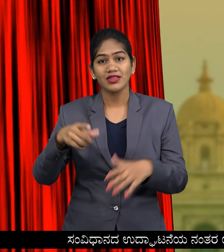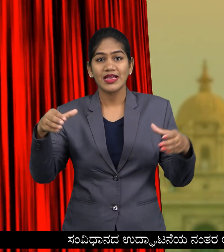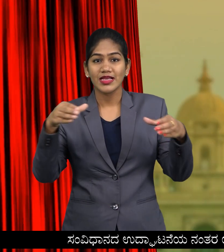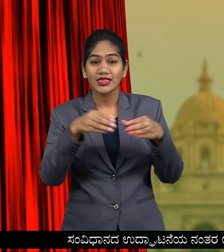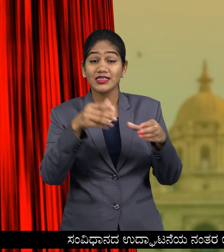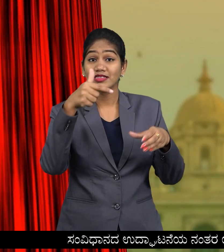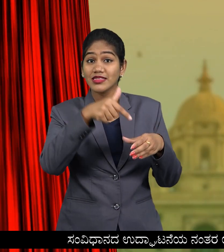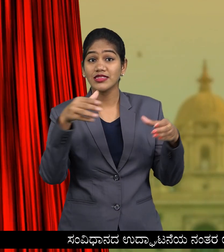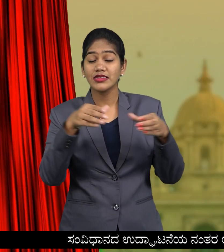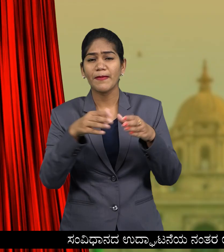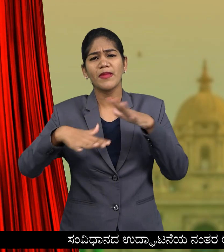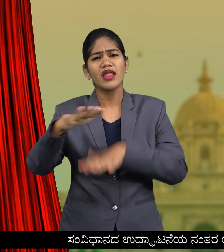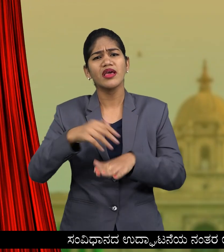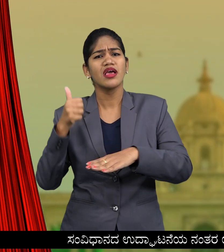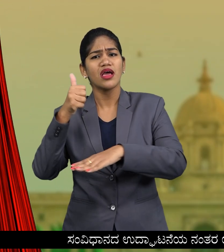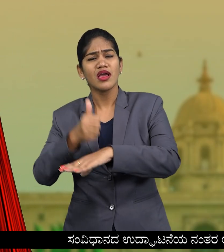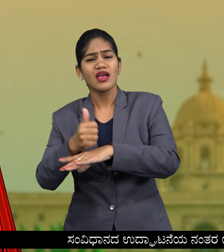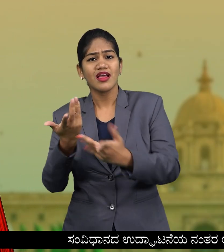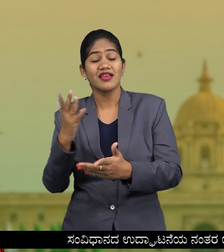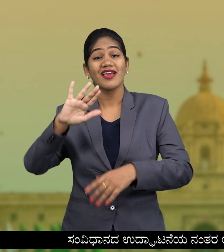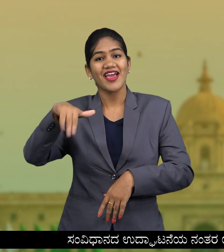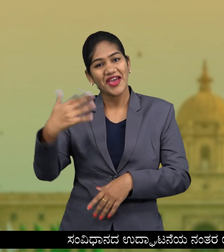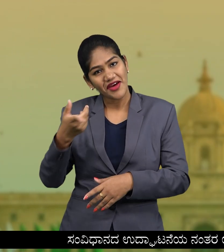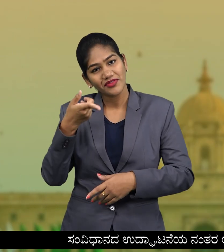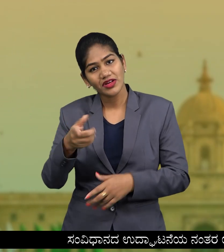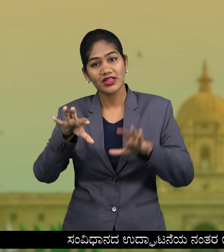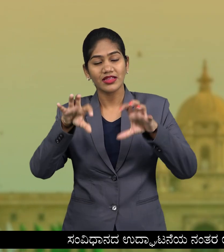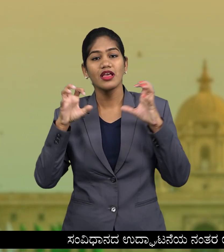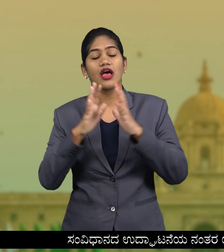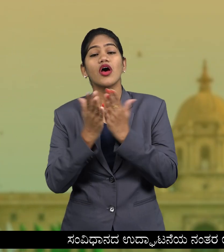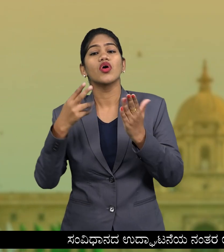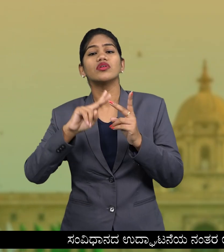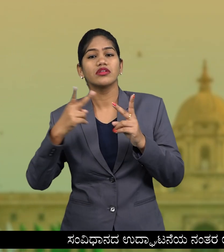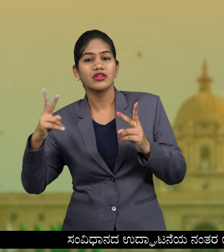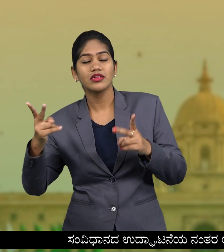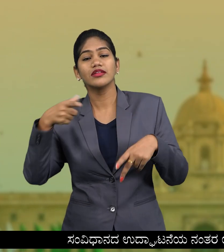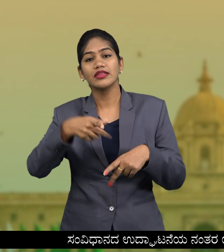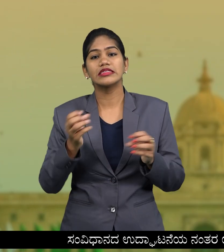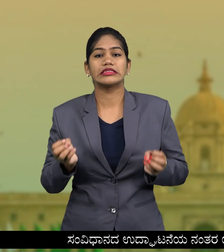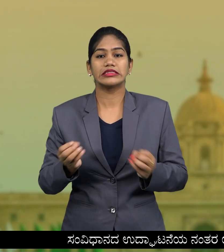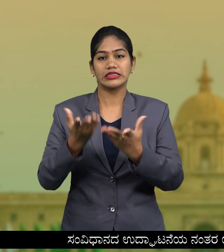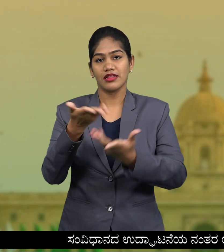ಸಂವಿಧಾನದ ಉದ್ಘಾಟನೆಯ ನಂತರ ಯೋಜನಾ ಆಯೋಗವನ್ನು ಸ್ಥಾಪಿಸಲಾಯಿತು.